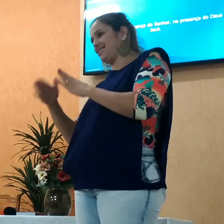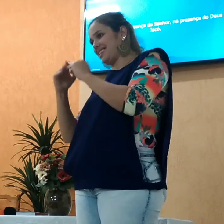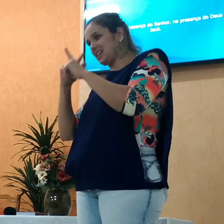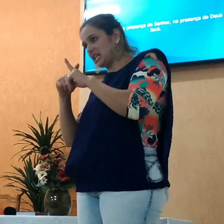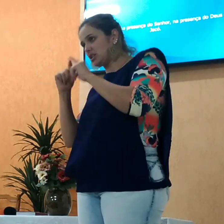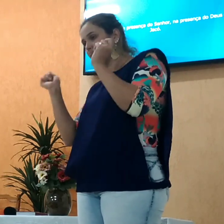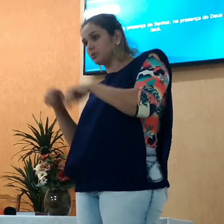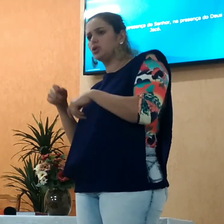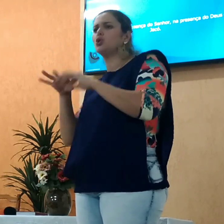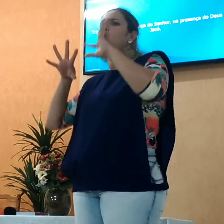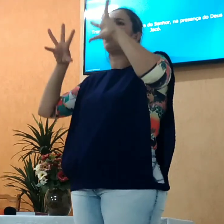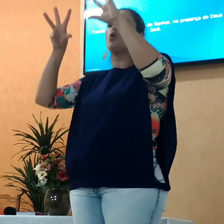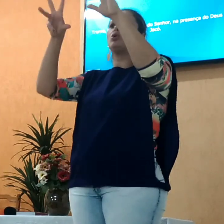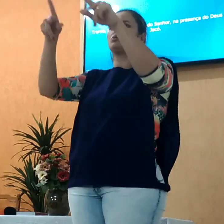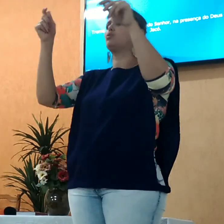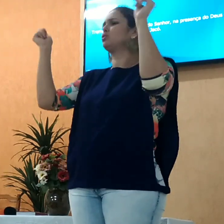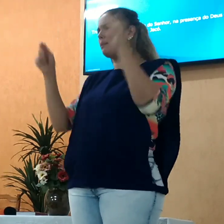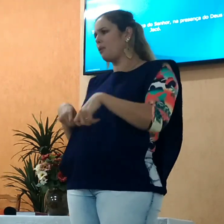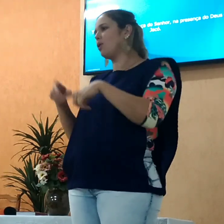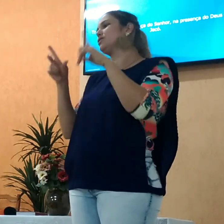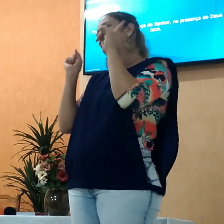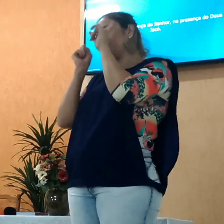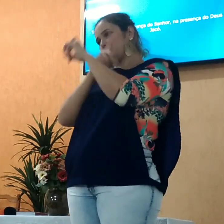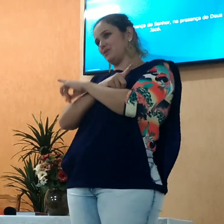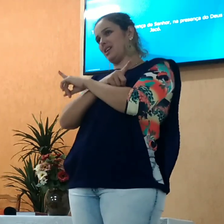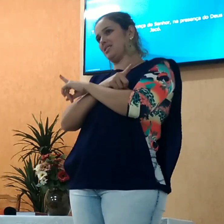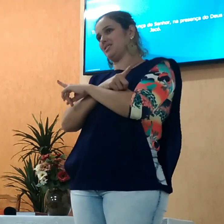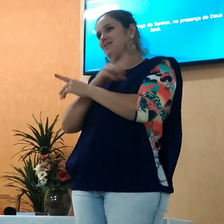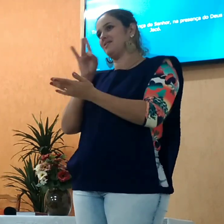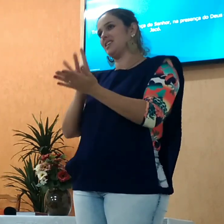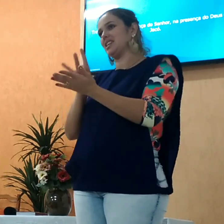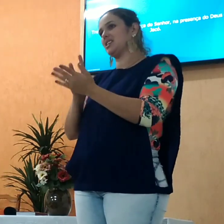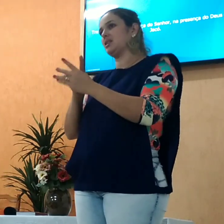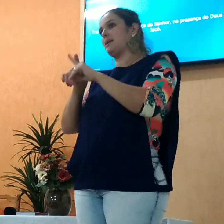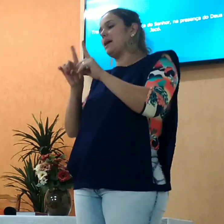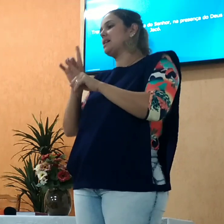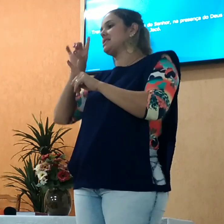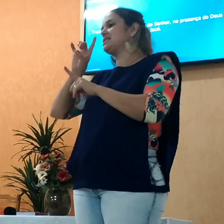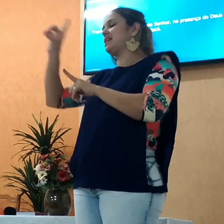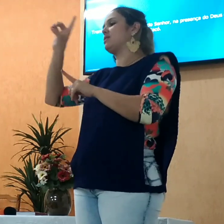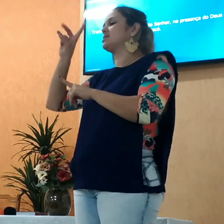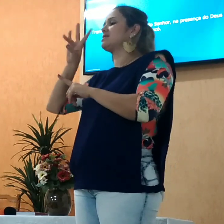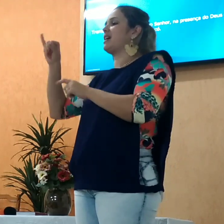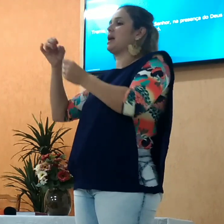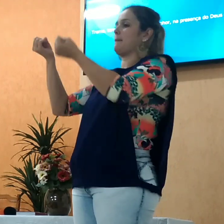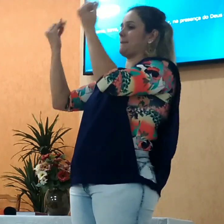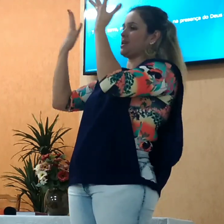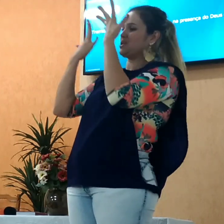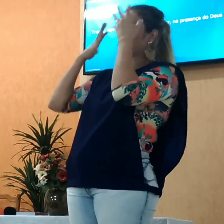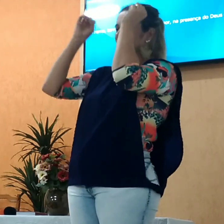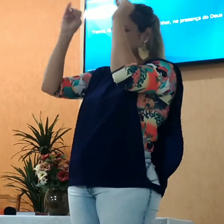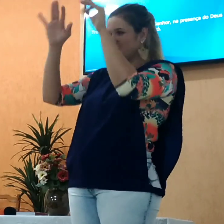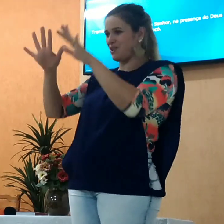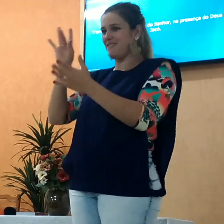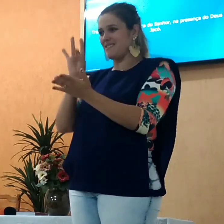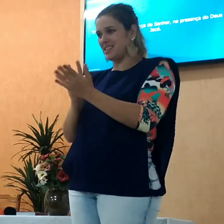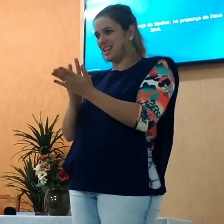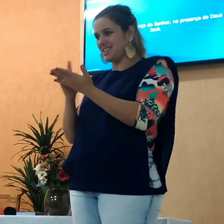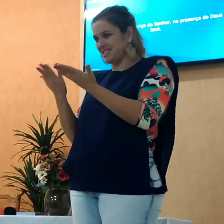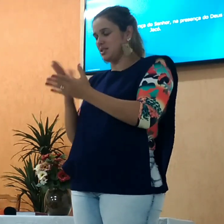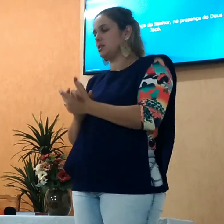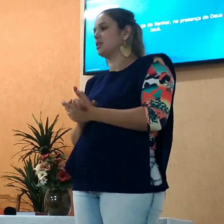mundo. Pode enfrentar, pisa o Jordão, certamente ele abrirá. A dificuldade vai ser dissipada, e nós vamos cantar do outro